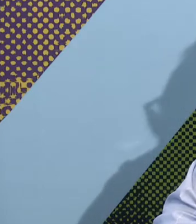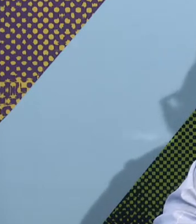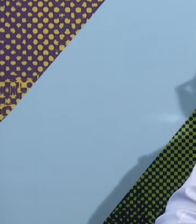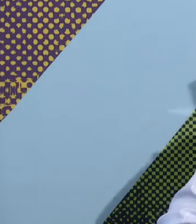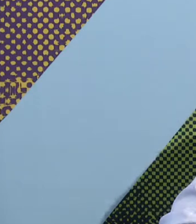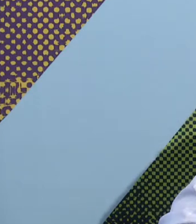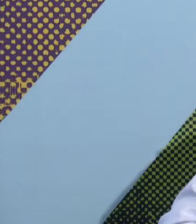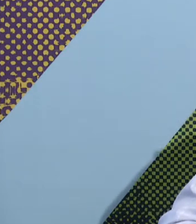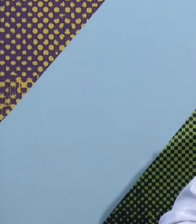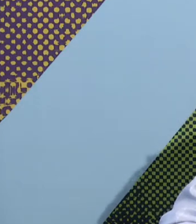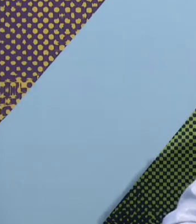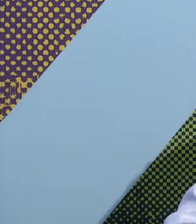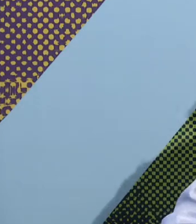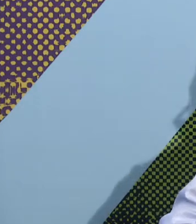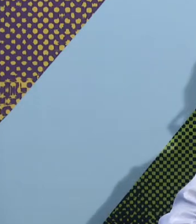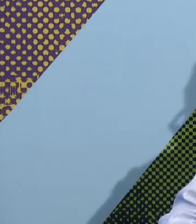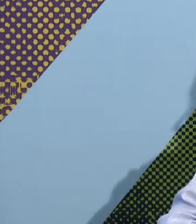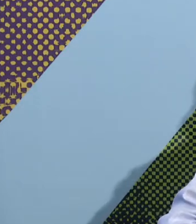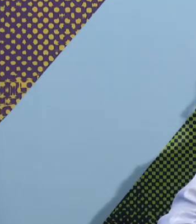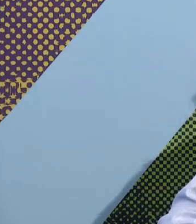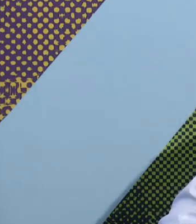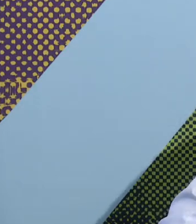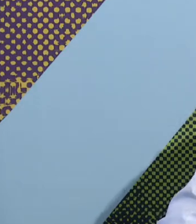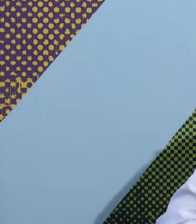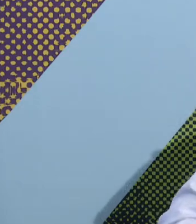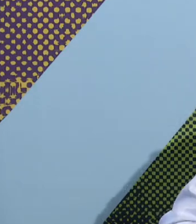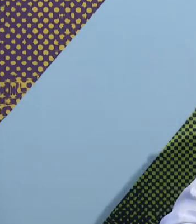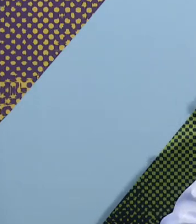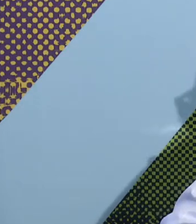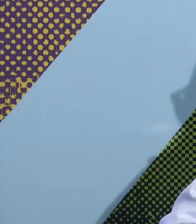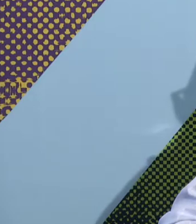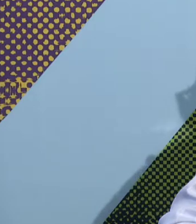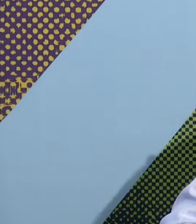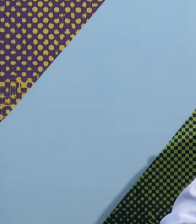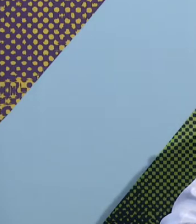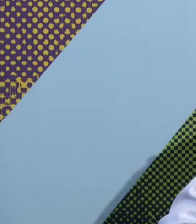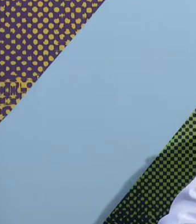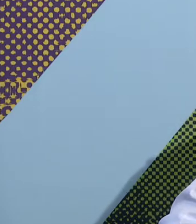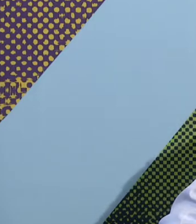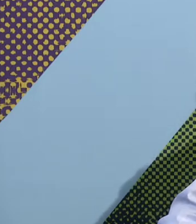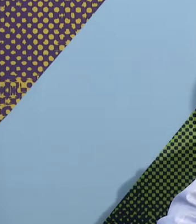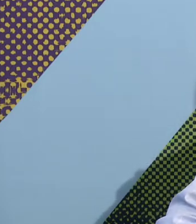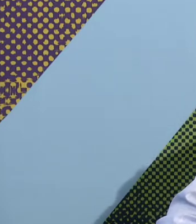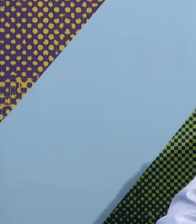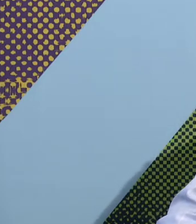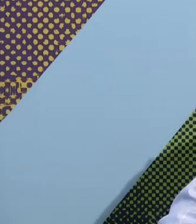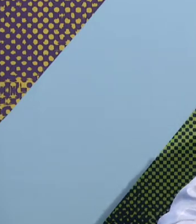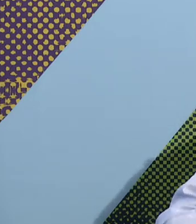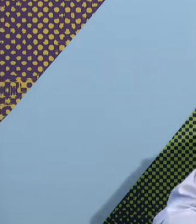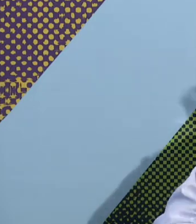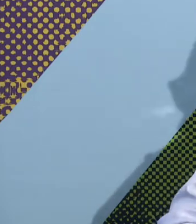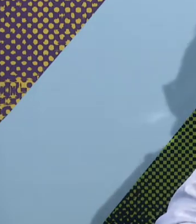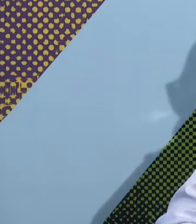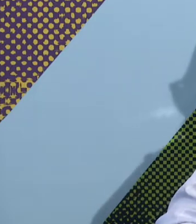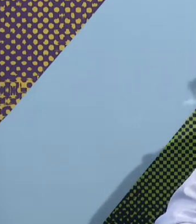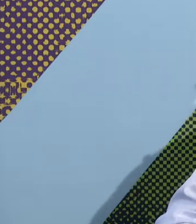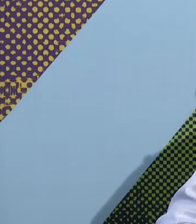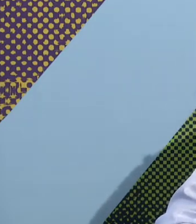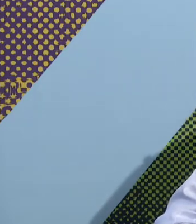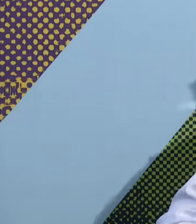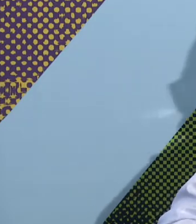debattera om det är klokt. Men det innebär ju att du har rätt till liksom dagis och så i Malmö om du jobbar i Köpenhamn. Mm. Och det ska också Malmö stad